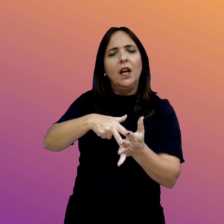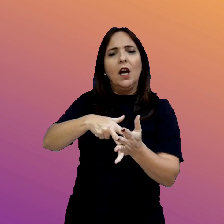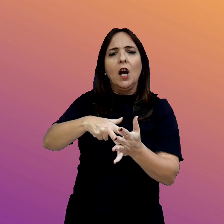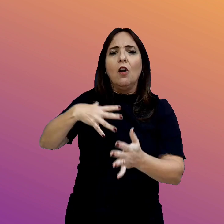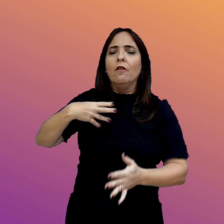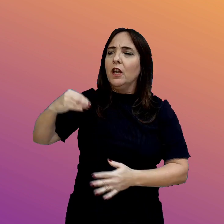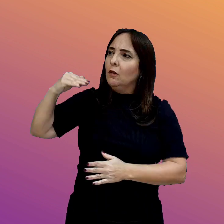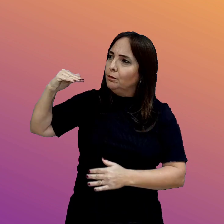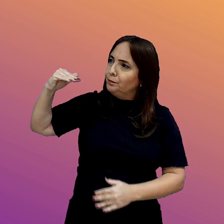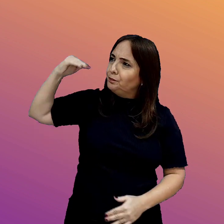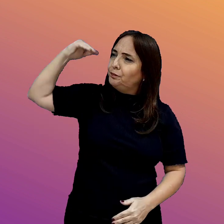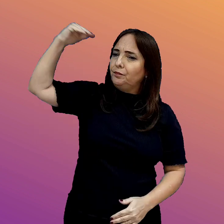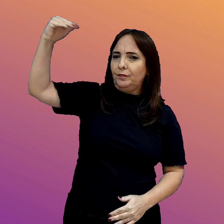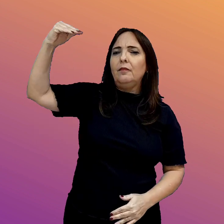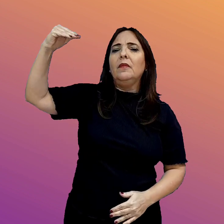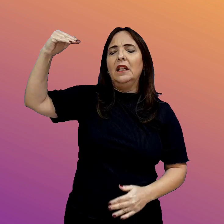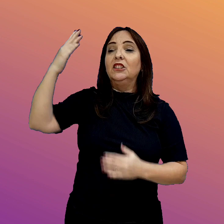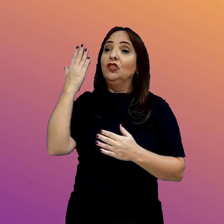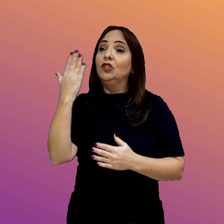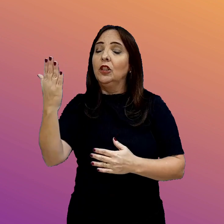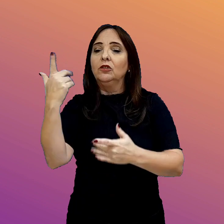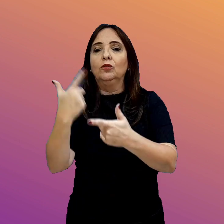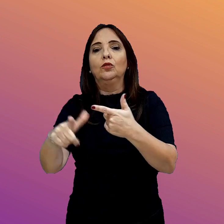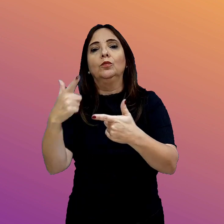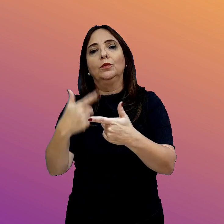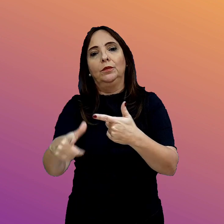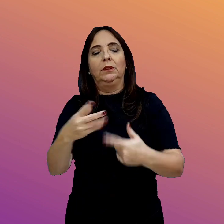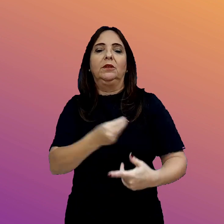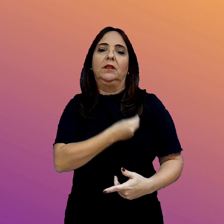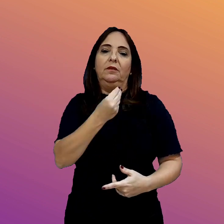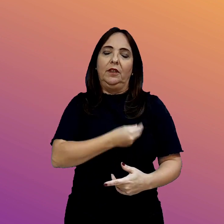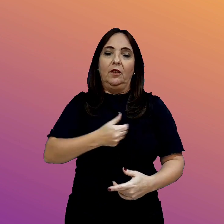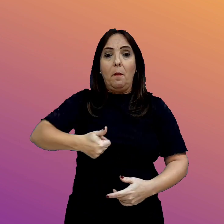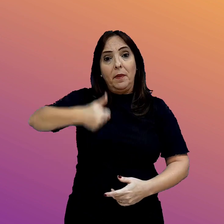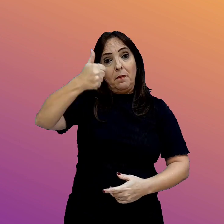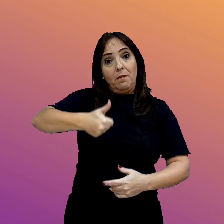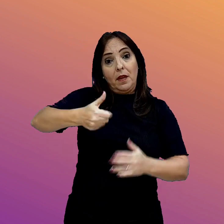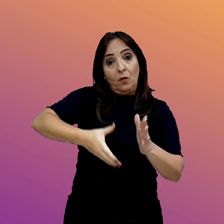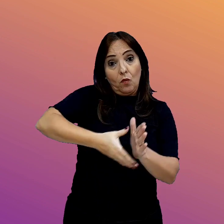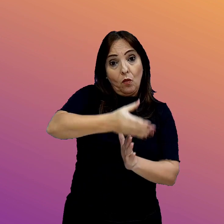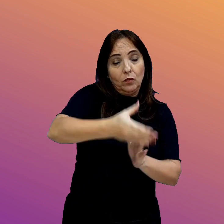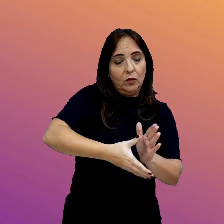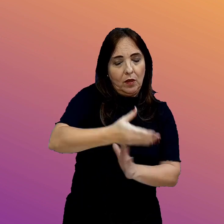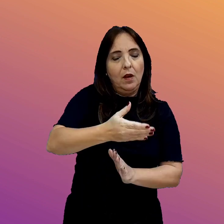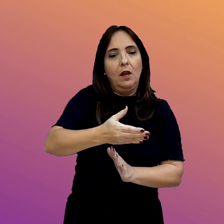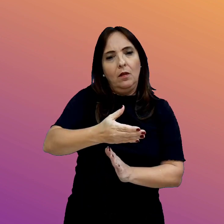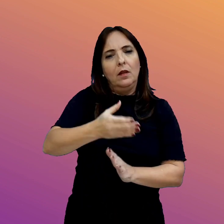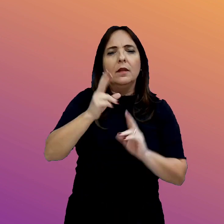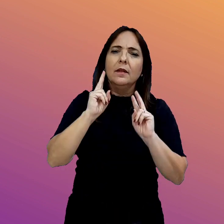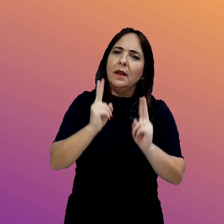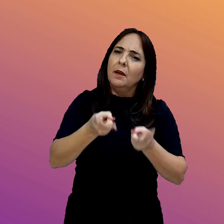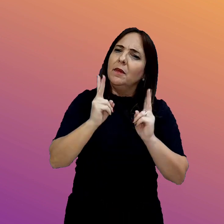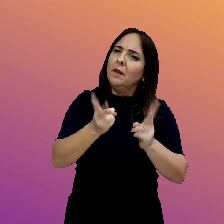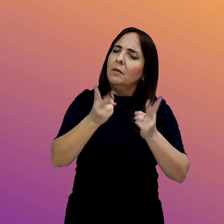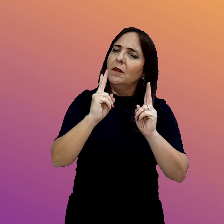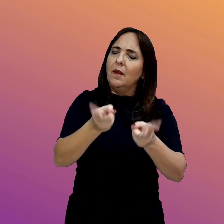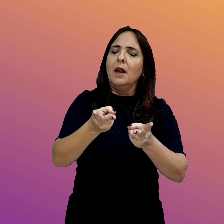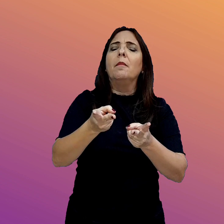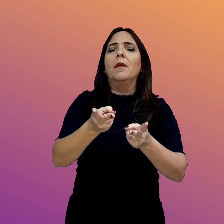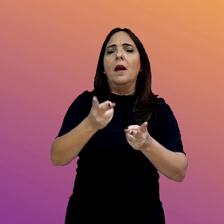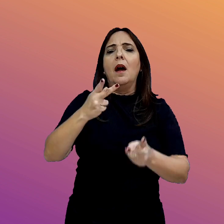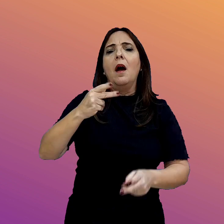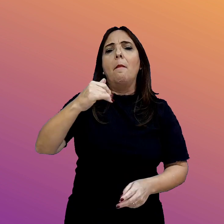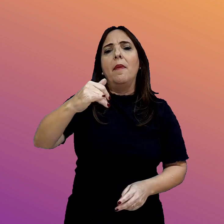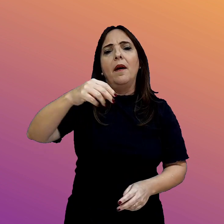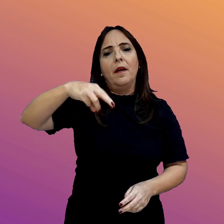mais seguros diante das adversidades da vida. No primeiro conselho que eu dou aos pais que são casados. Pais